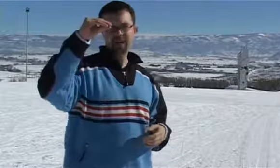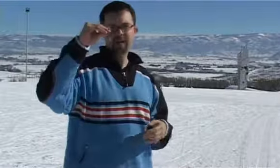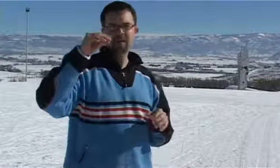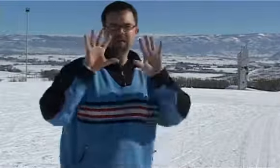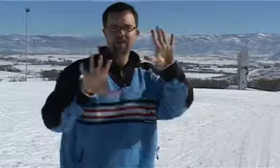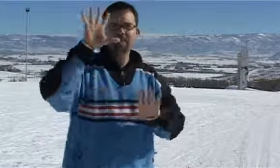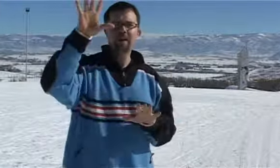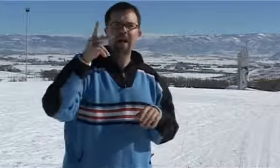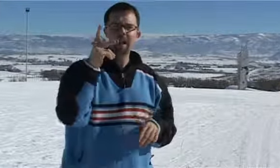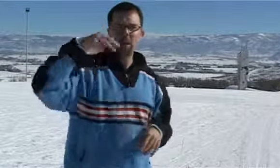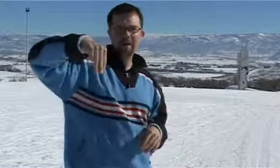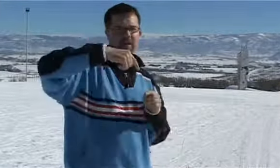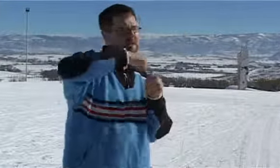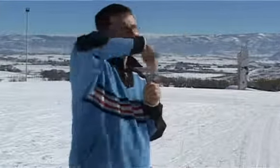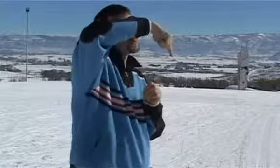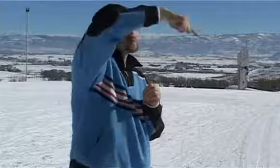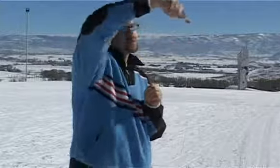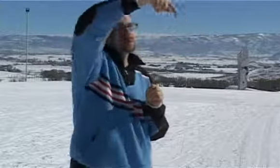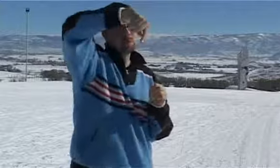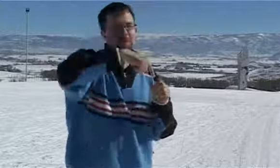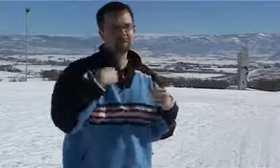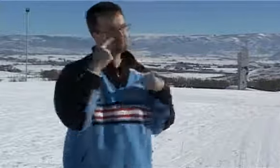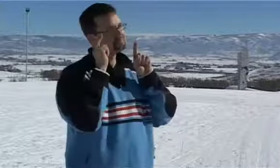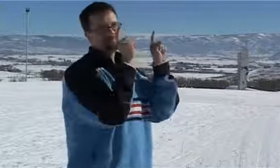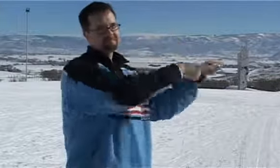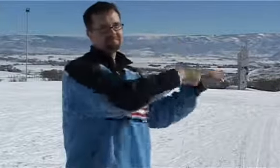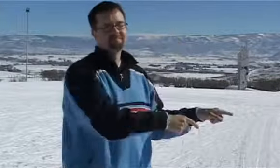hier. Den 15 Kilometer Lauf der Männer werden wir sehen.